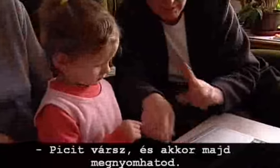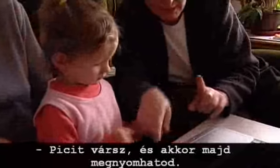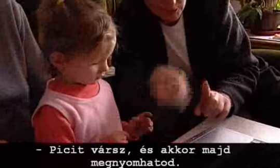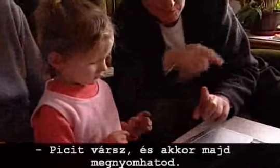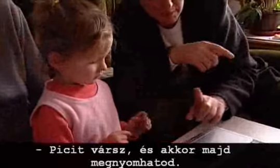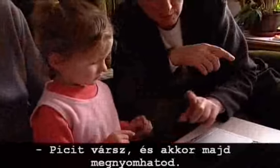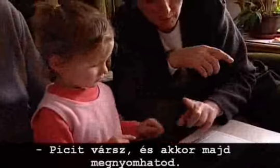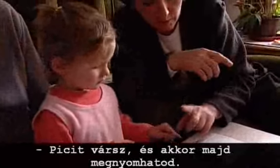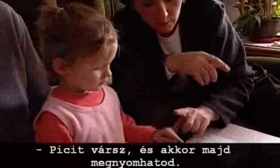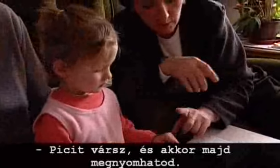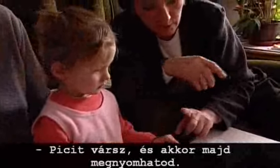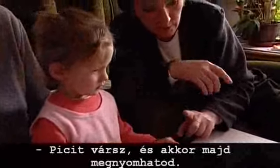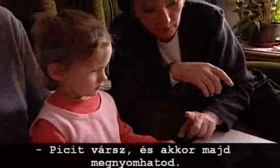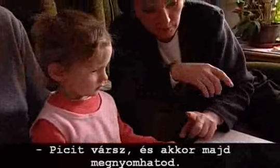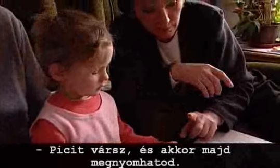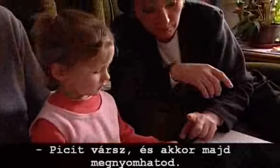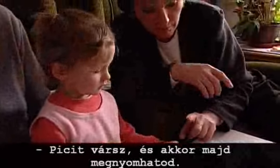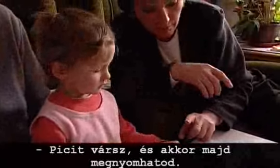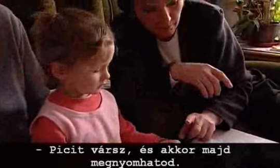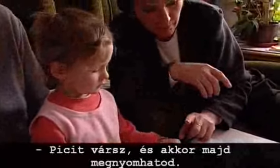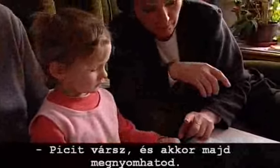Picit válsz és megnyomhatod.